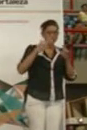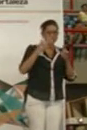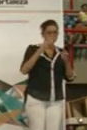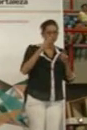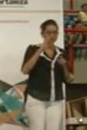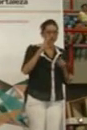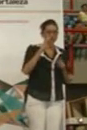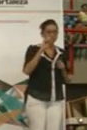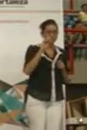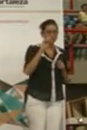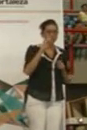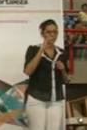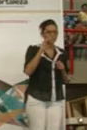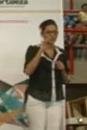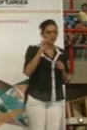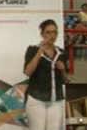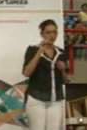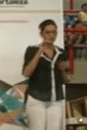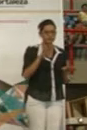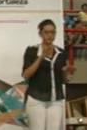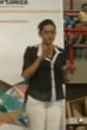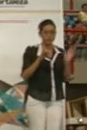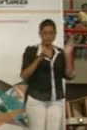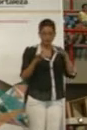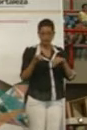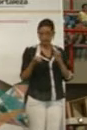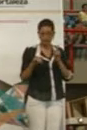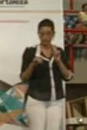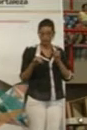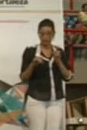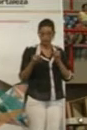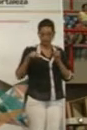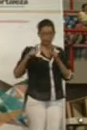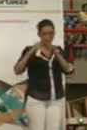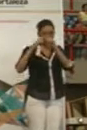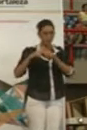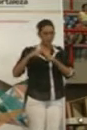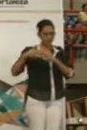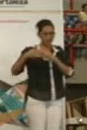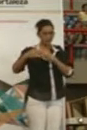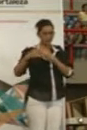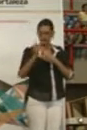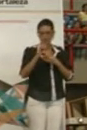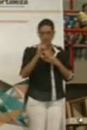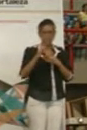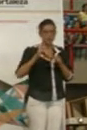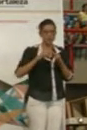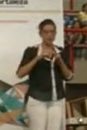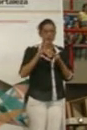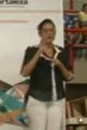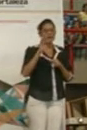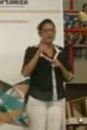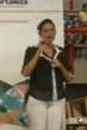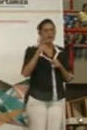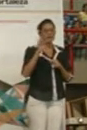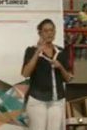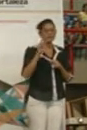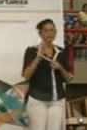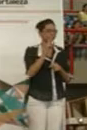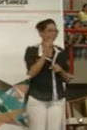o Brasil nessa Copa do Mundo, ele não veio ao Brasil, porque foi suspenso pela FIFA.